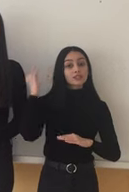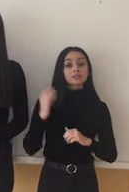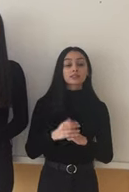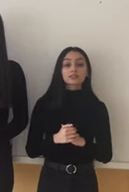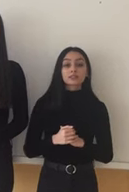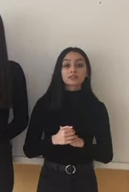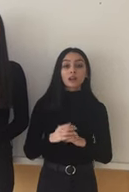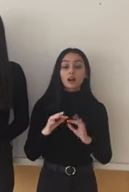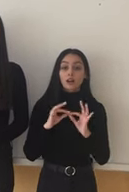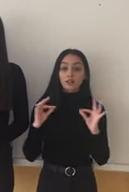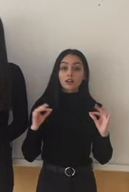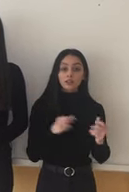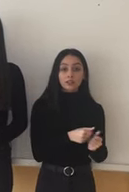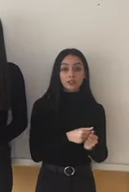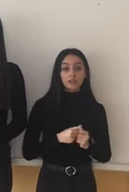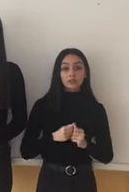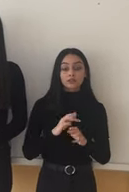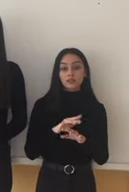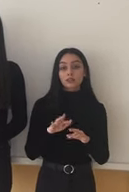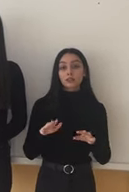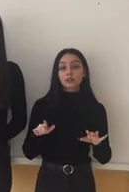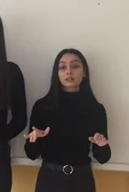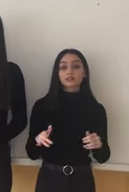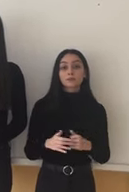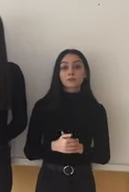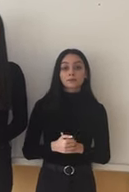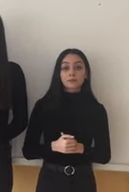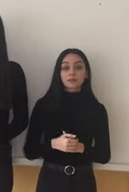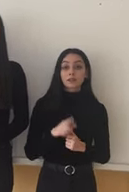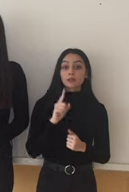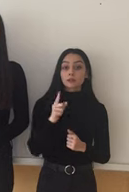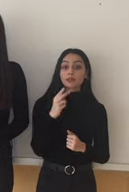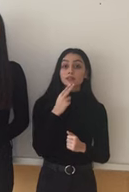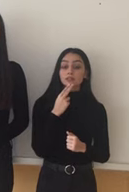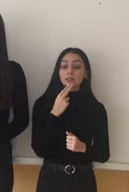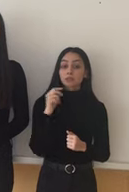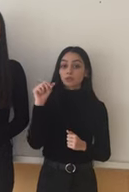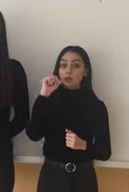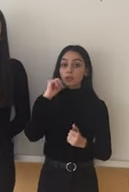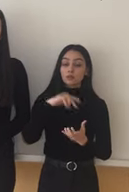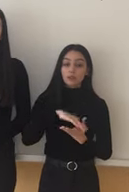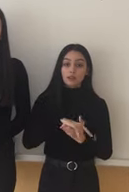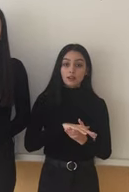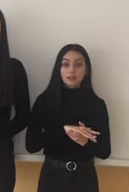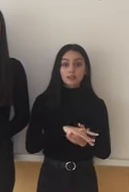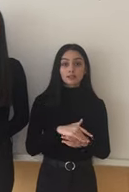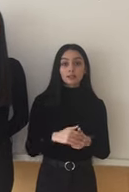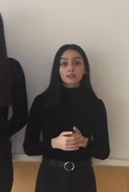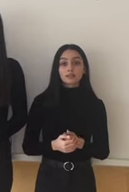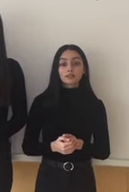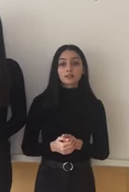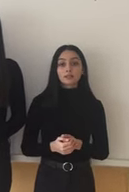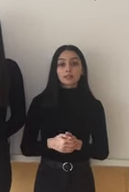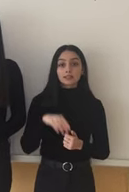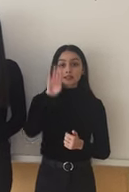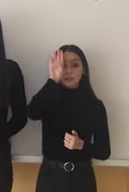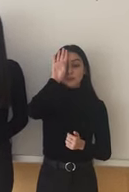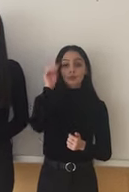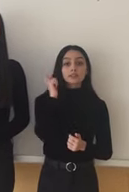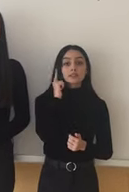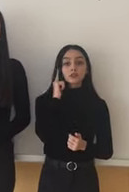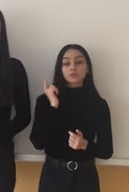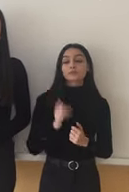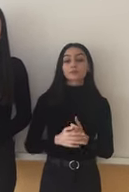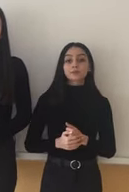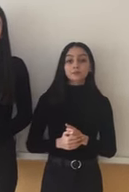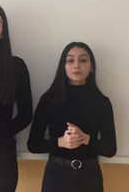çığlık çığlık ağlar çekiliyor dalyanlarda. Bir kadının suya değiyor ayakları.